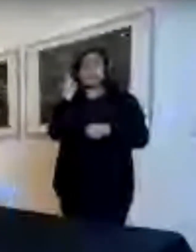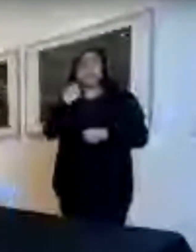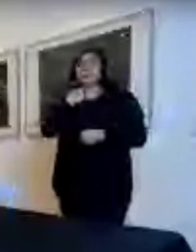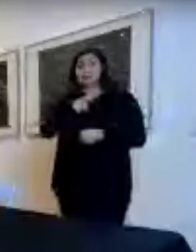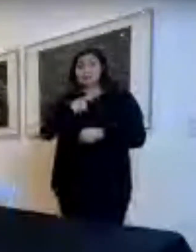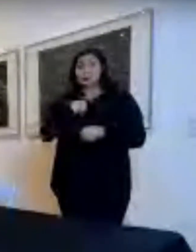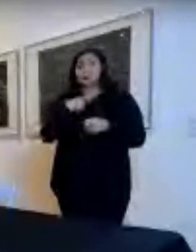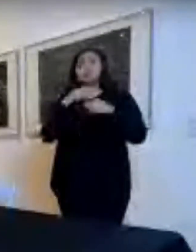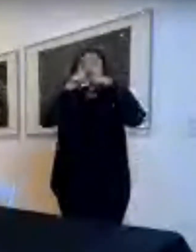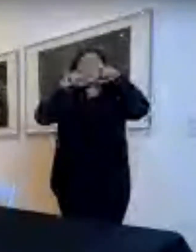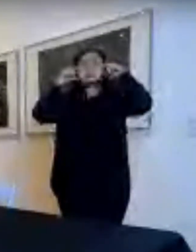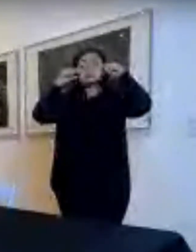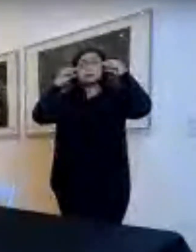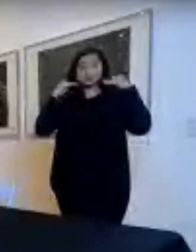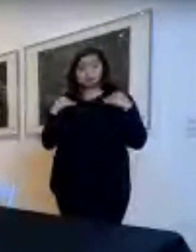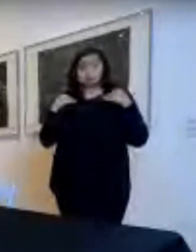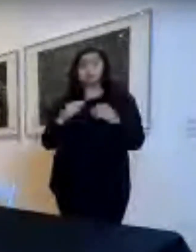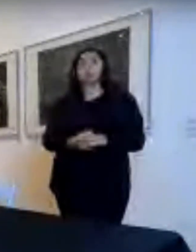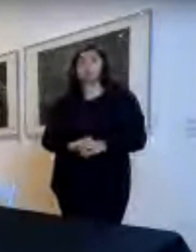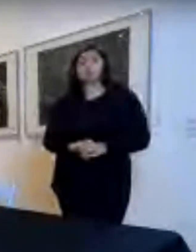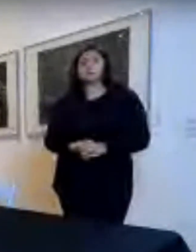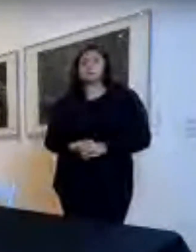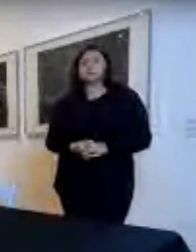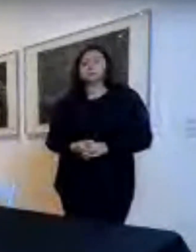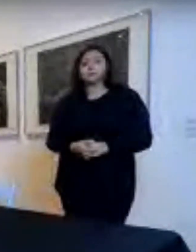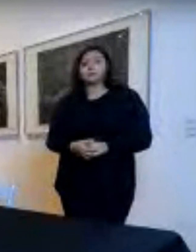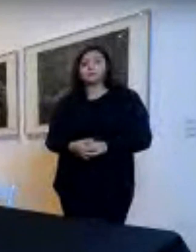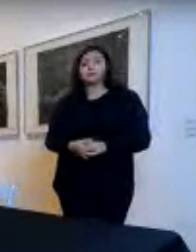este gesto, digamos, voy a hacer yo.